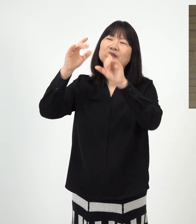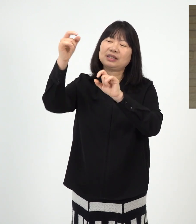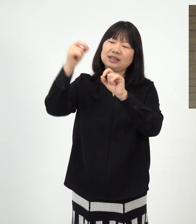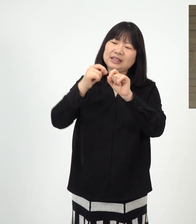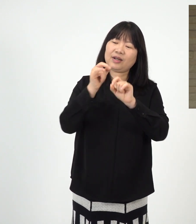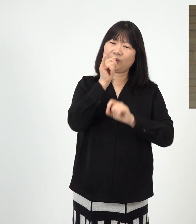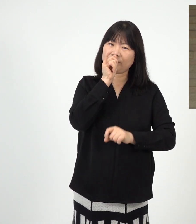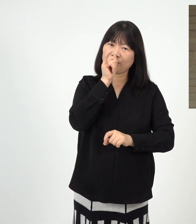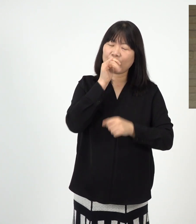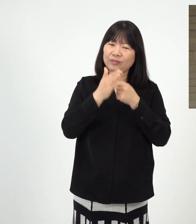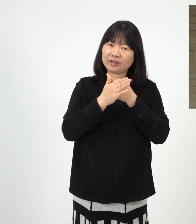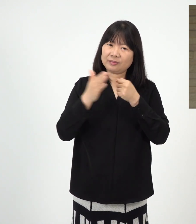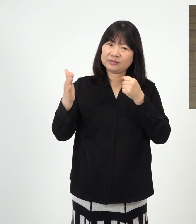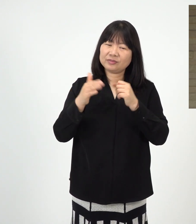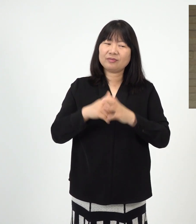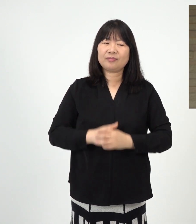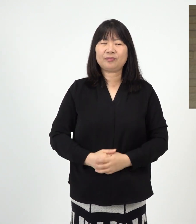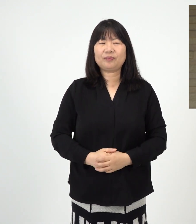그랬어요. 그래서